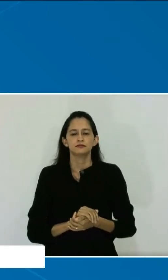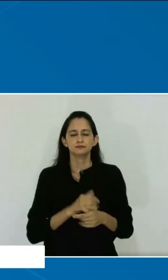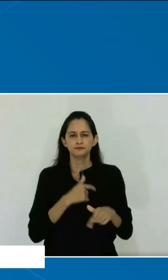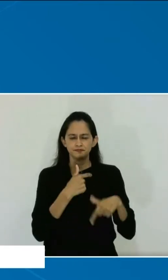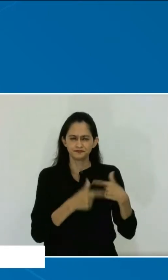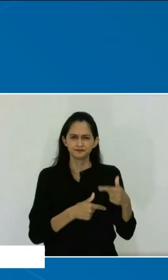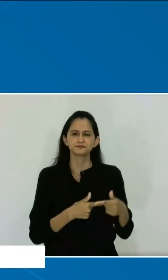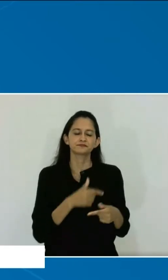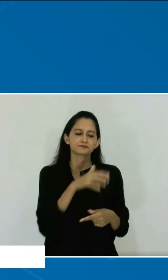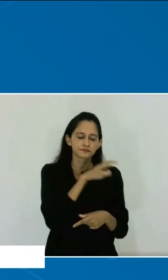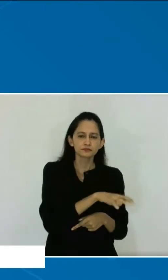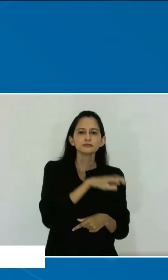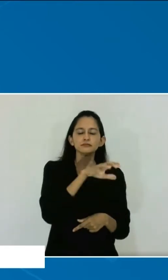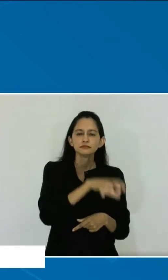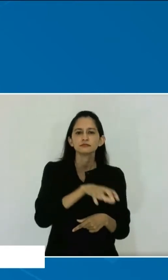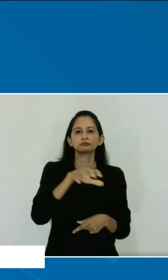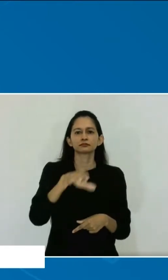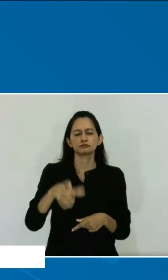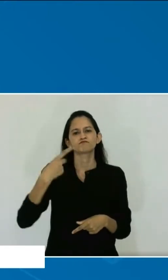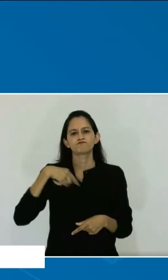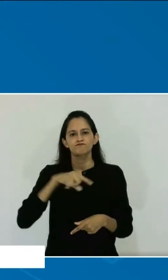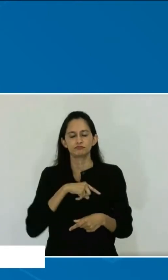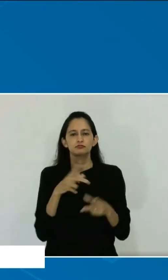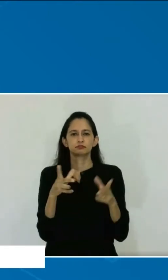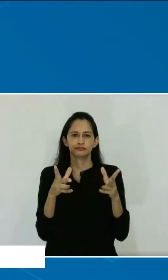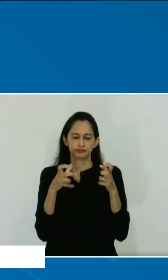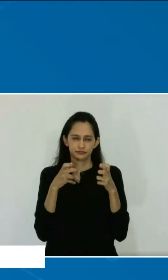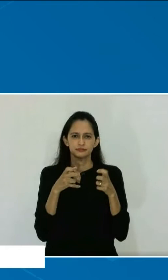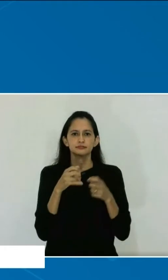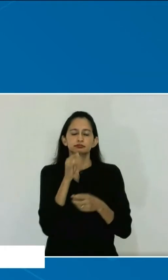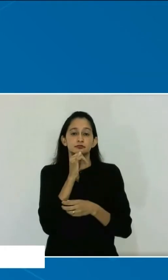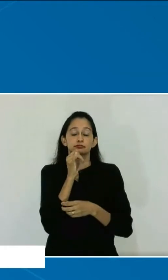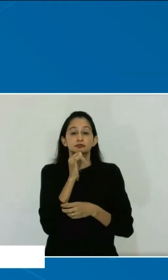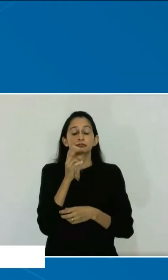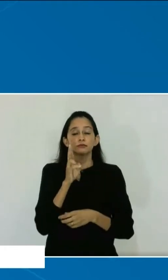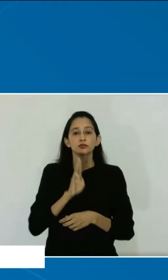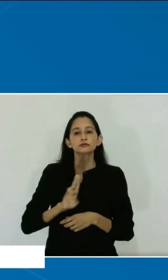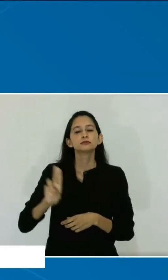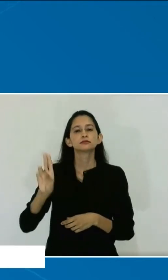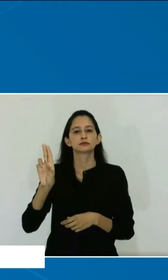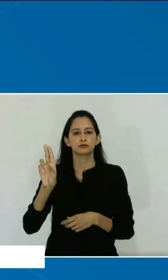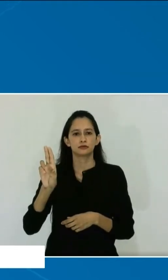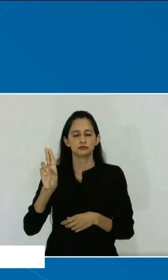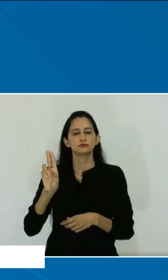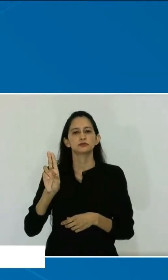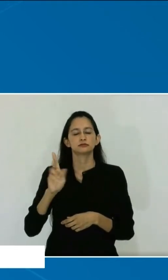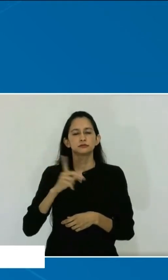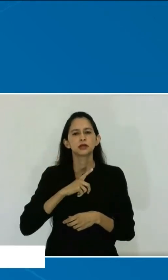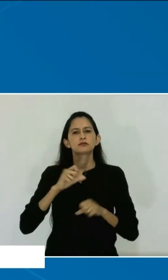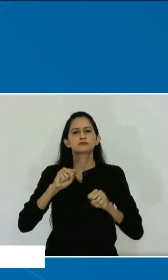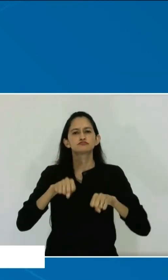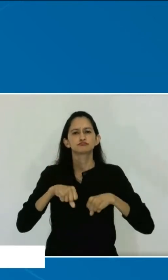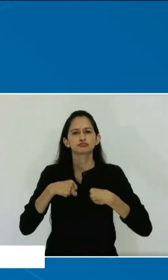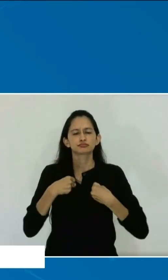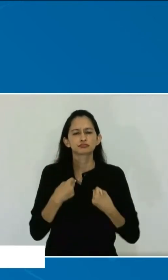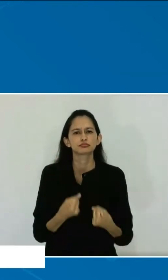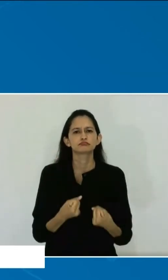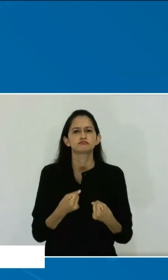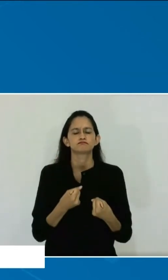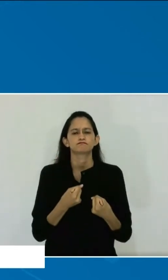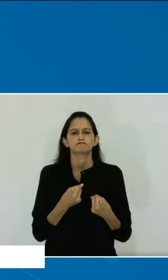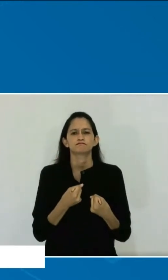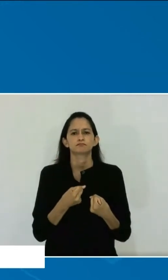determinada área, a gente percebe que as universidades entraram, né, de corpo e